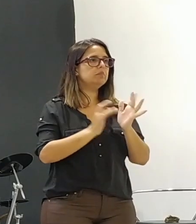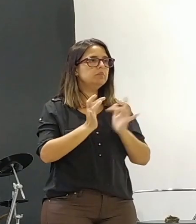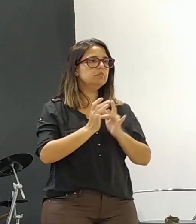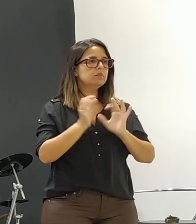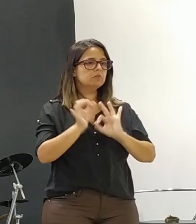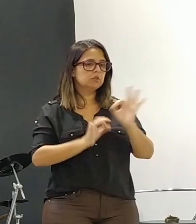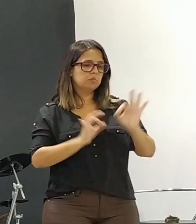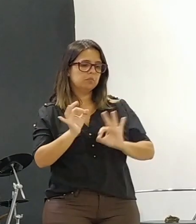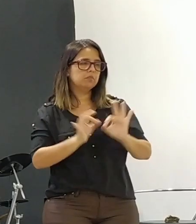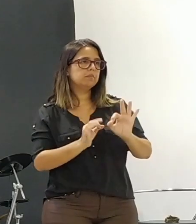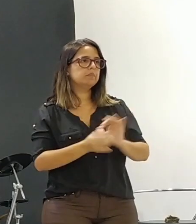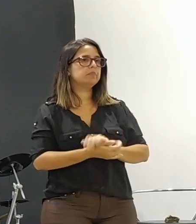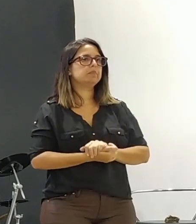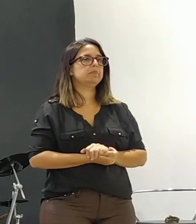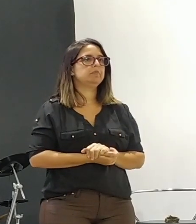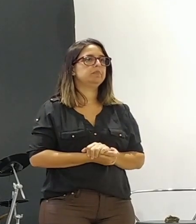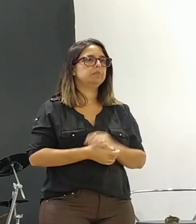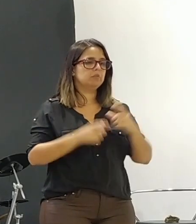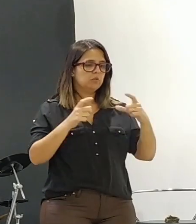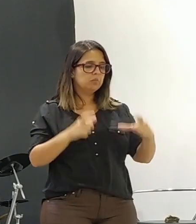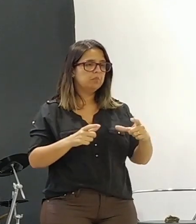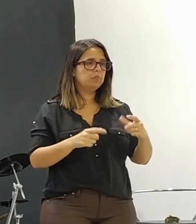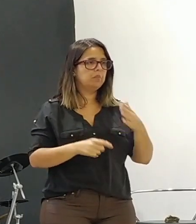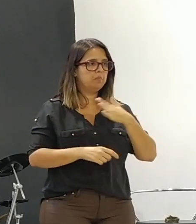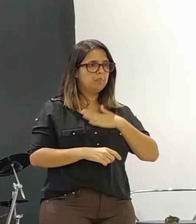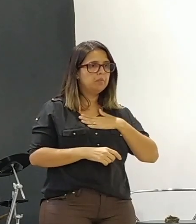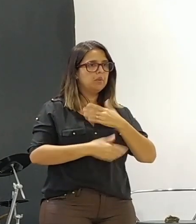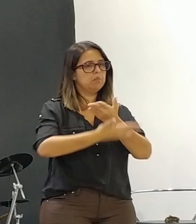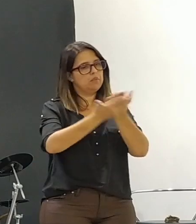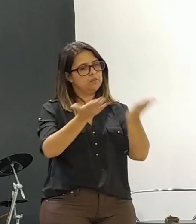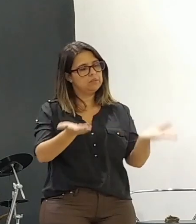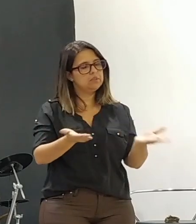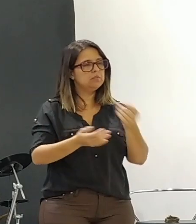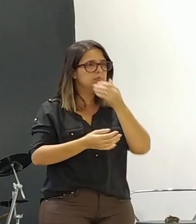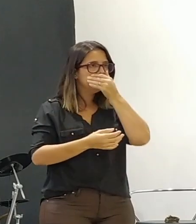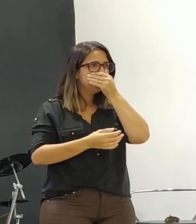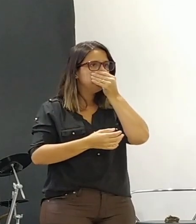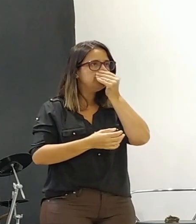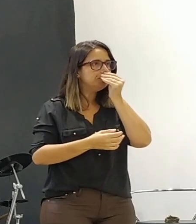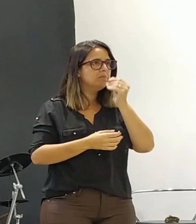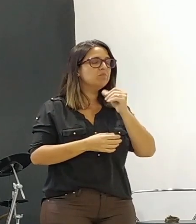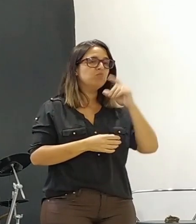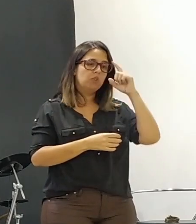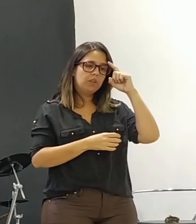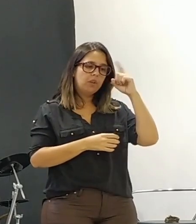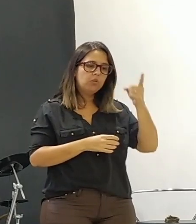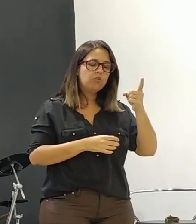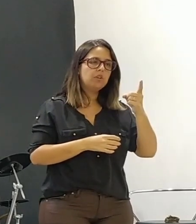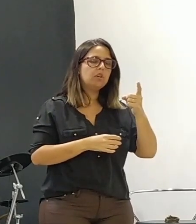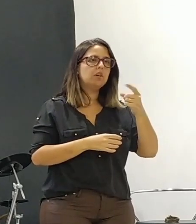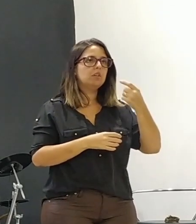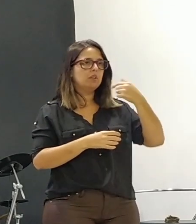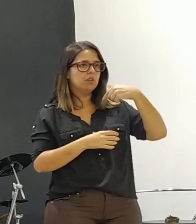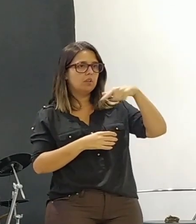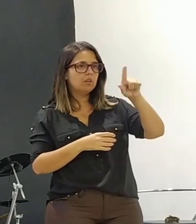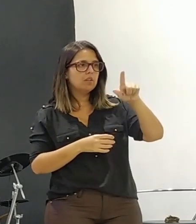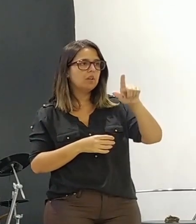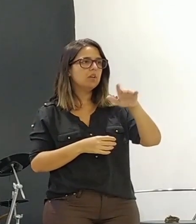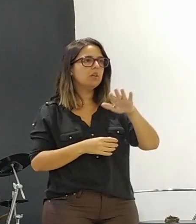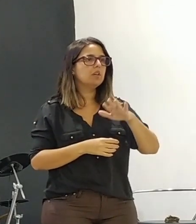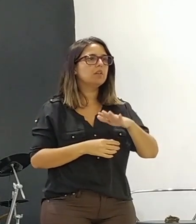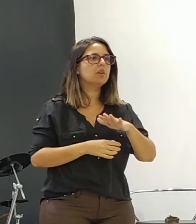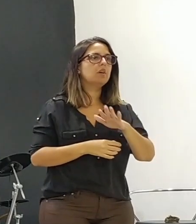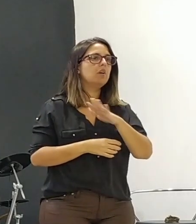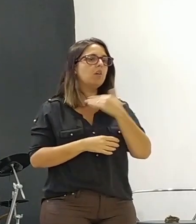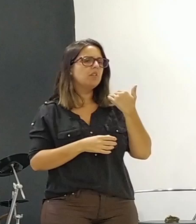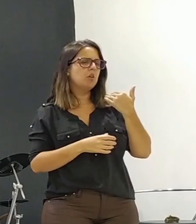preparar lugar, preparar lugar para mim e para você. E vai chegar o dia da nossa partida. Uns vão partir naquele dia